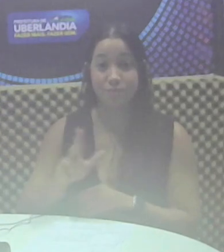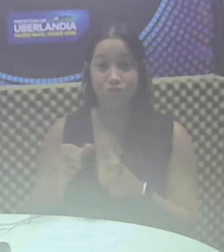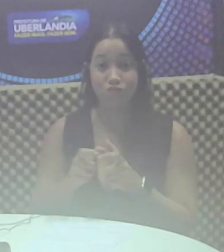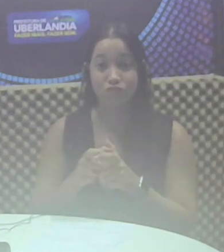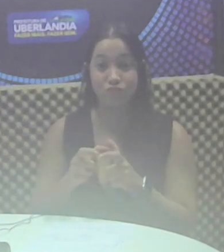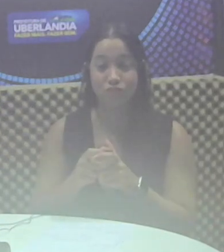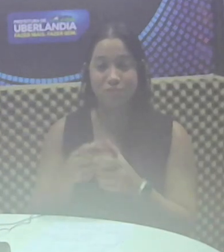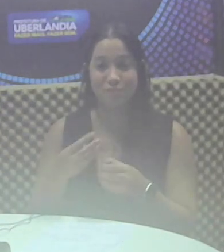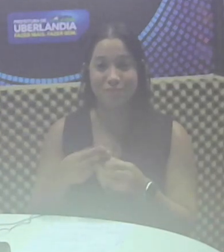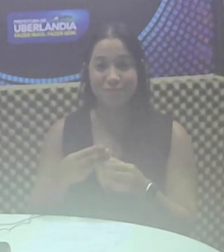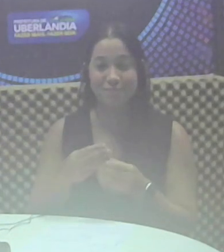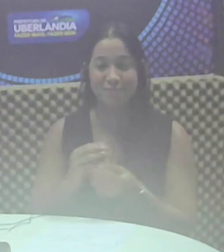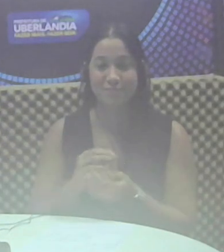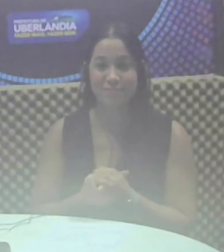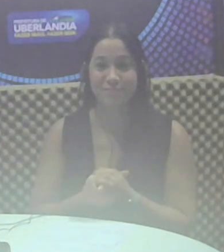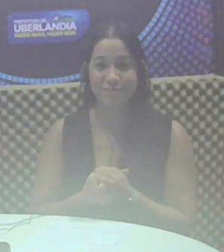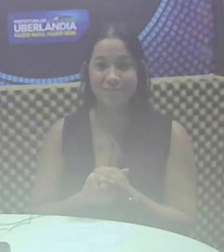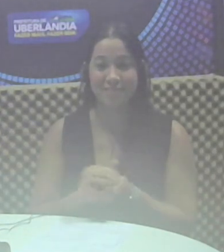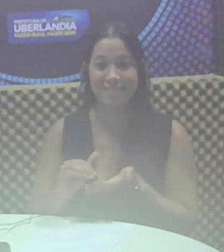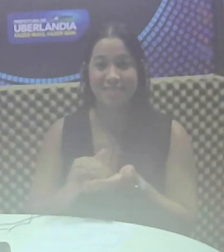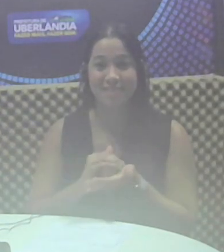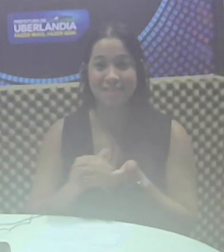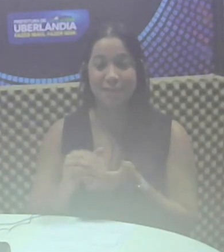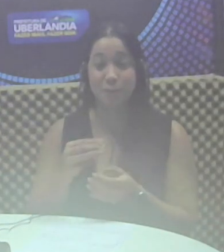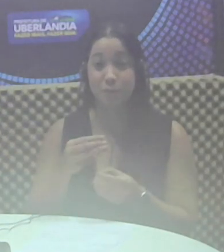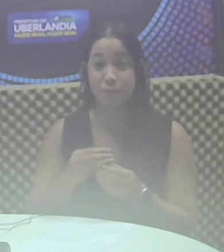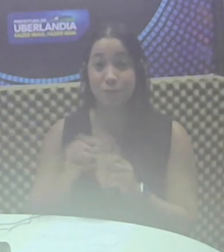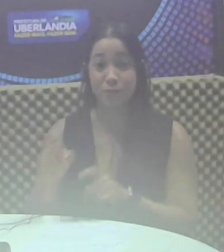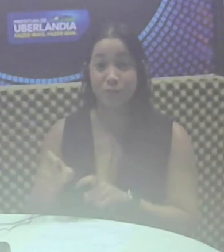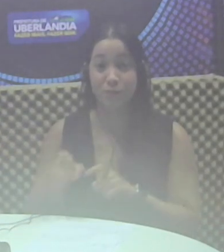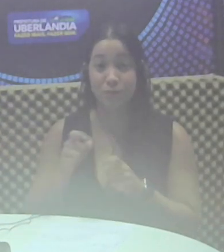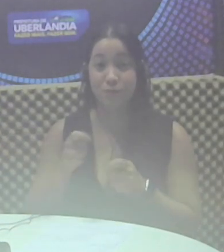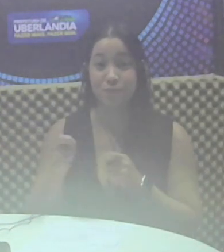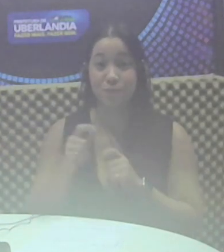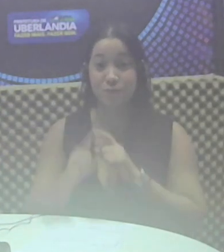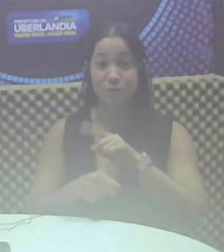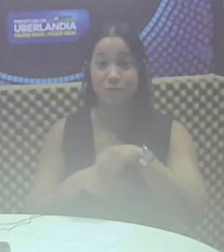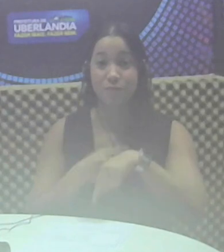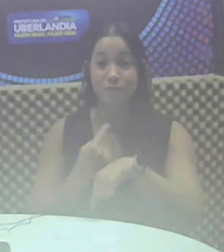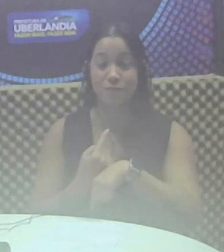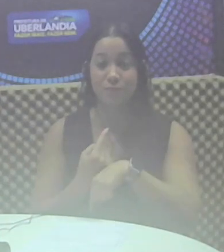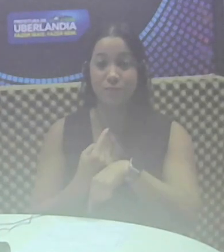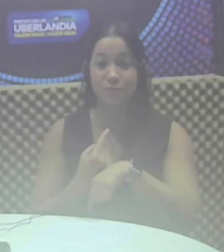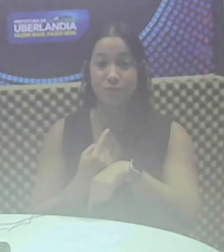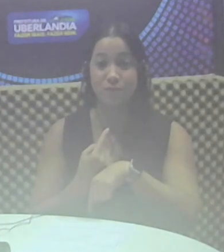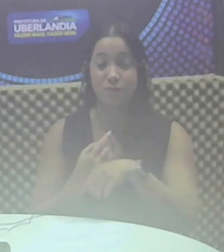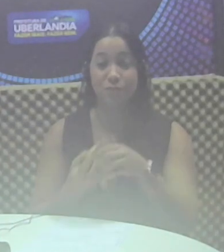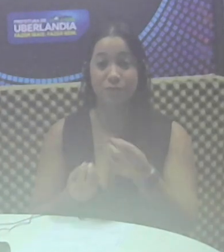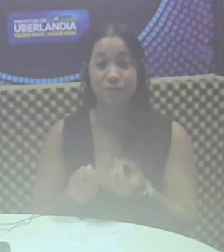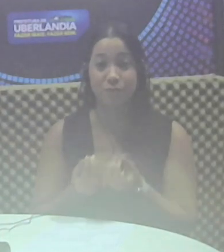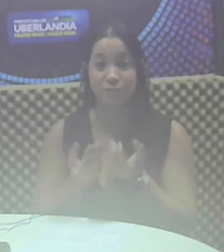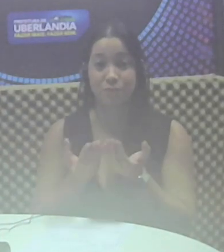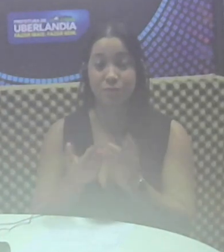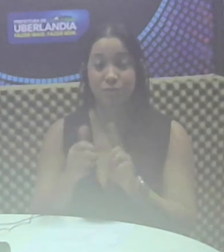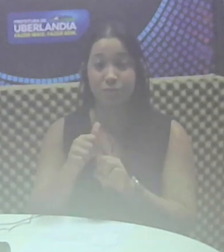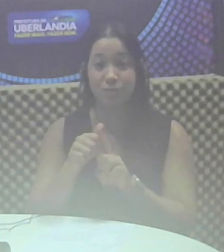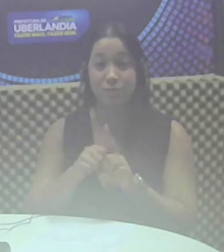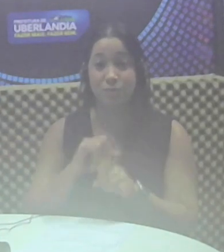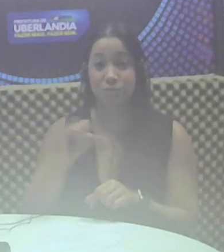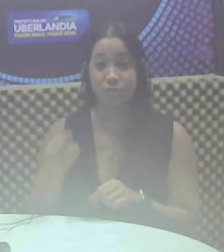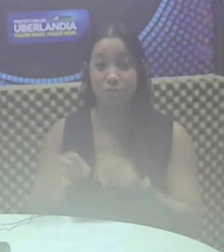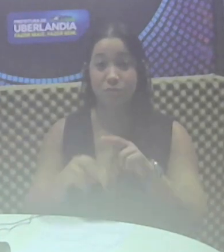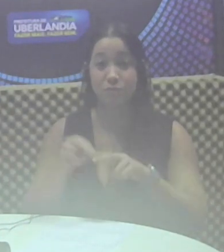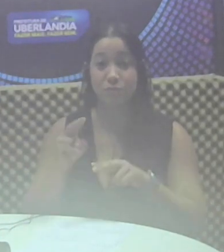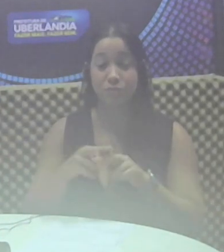do município. Por meio da Secretaria Municipal de Agronegócio, Economia e Inovação, foi concedido durante o mês de junho o